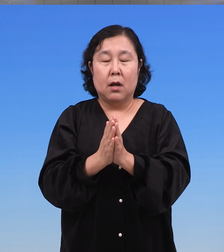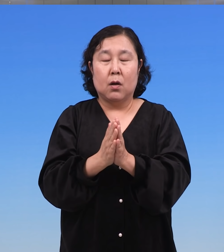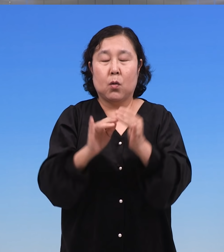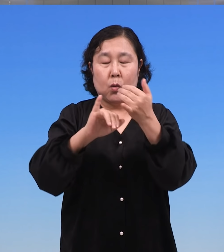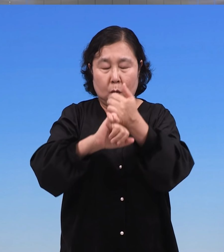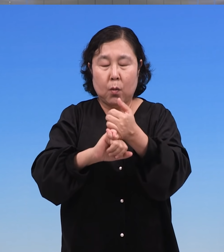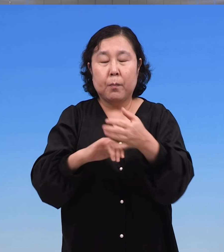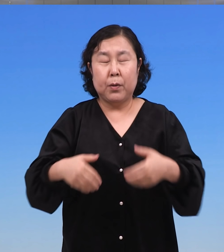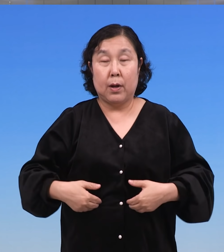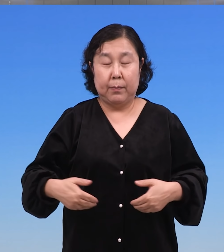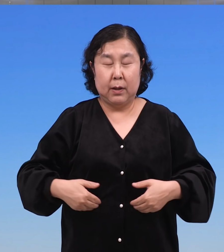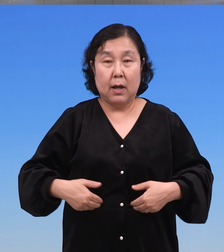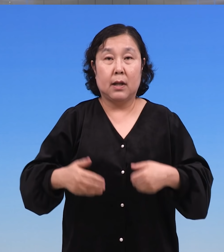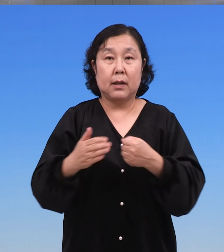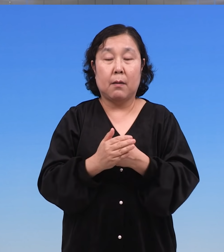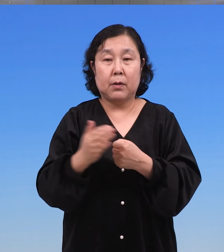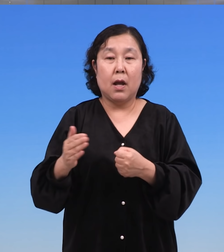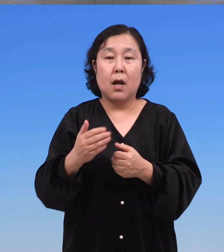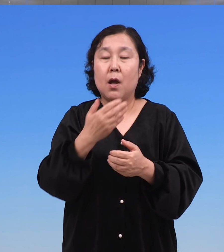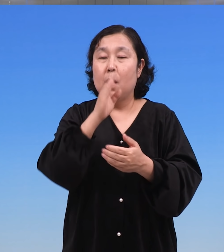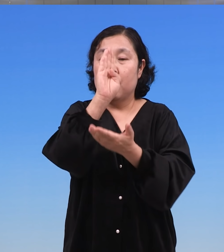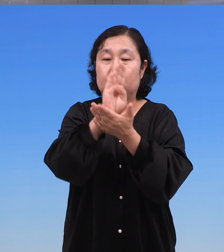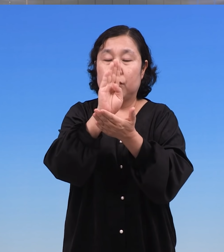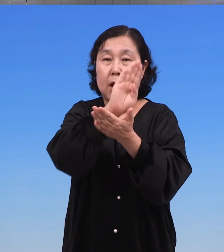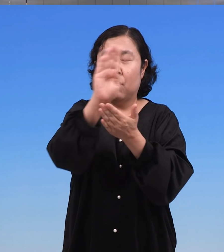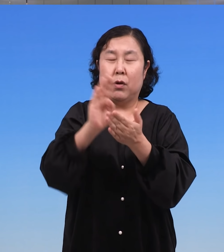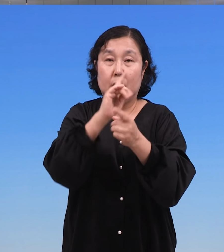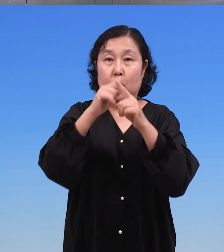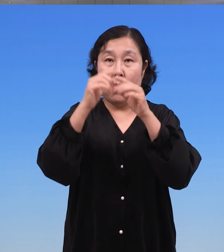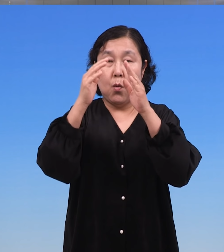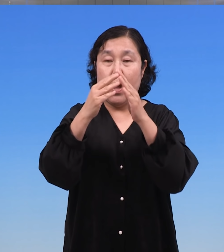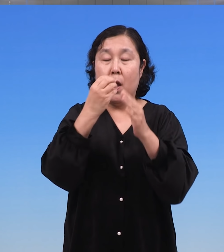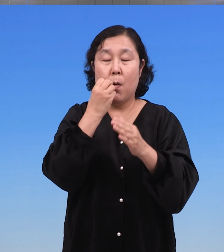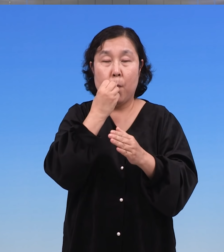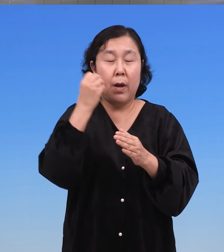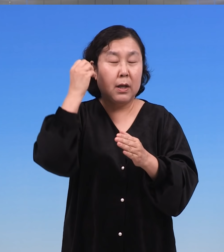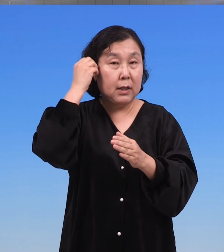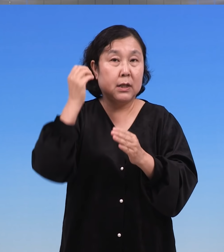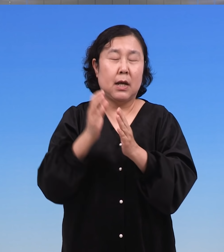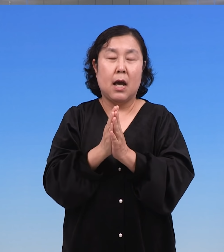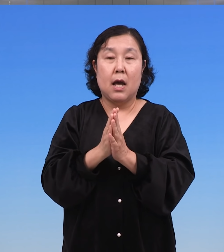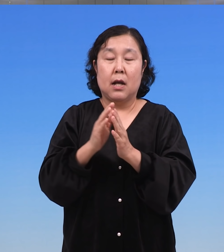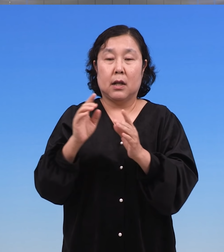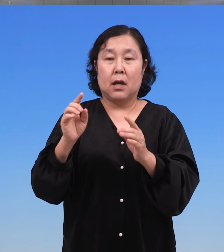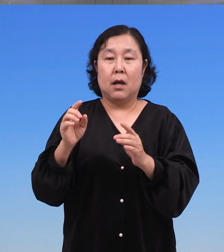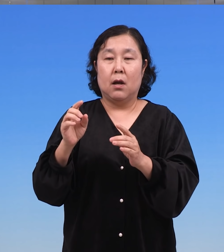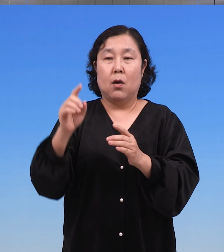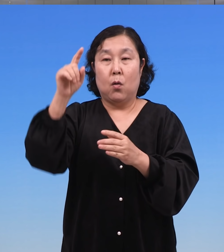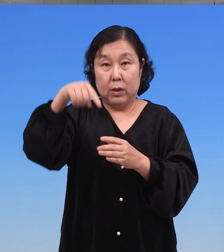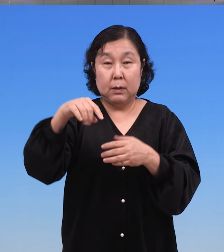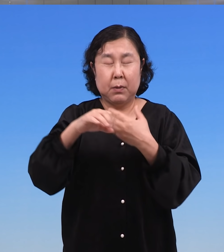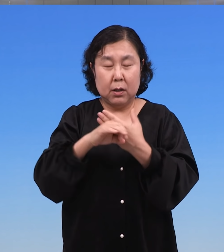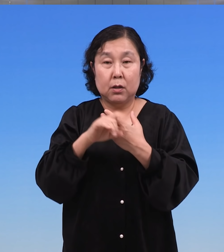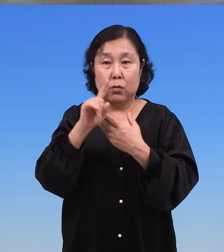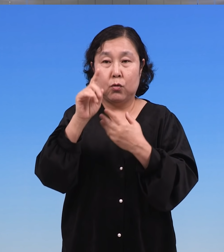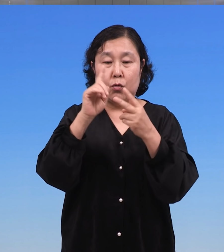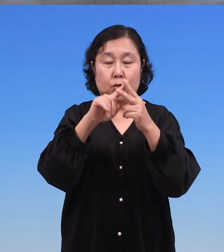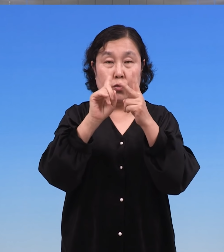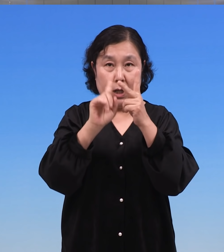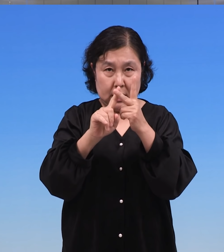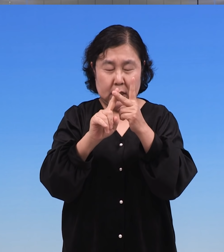당연히 해야 될 일이라는 생각을 하는 겁니다. 그래서 분당 우리 교회 홈페이지에 들어오시면은 이 두 계좌번호를 올려놨습니다. 그리고